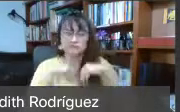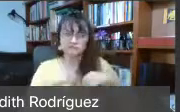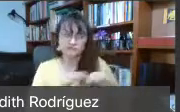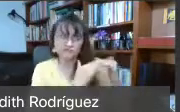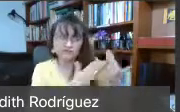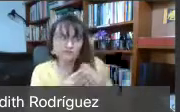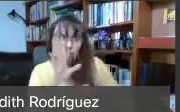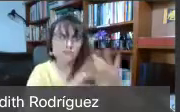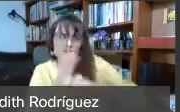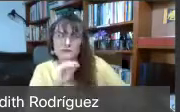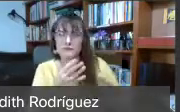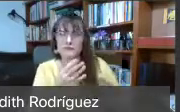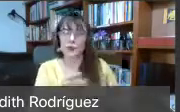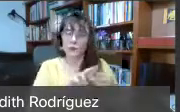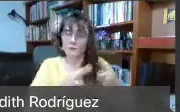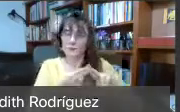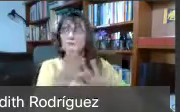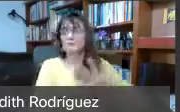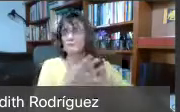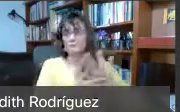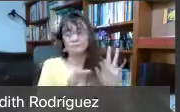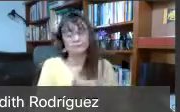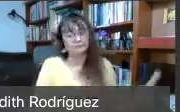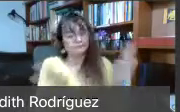pero desde la ley y hablando en términos de mayoría,